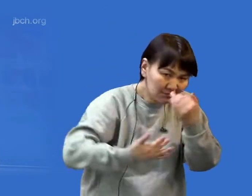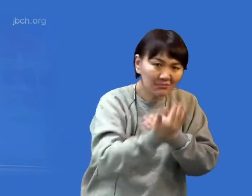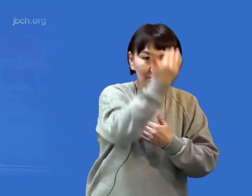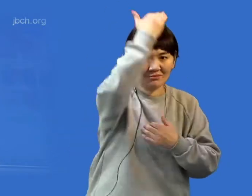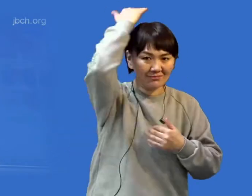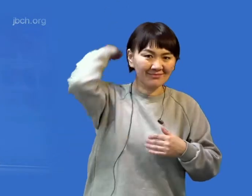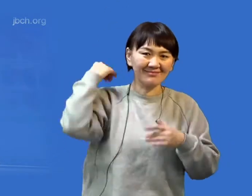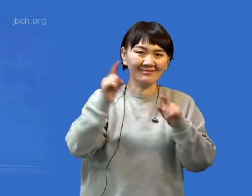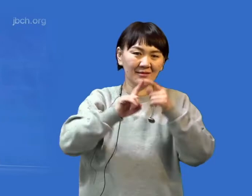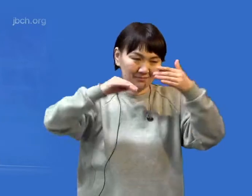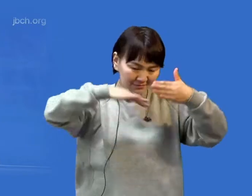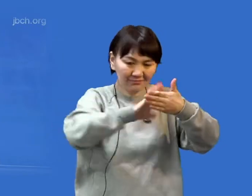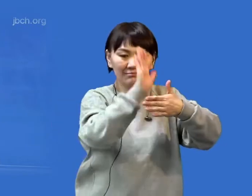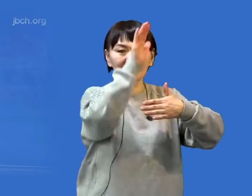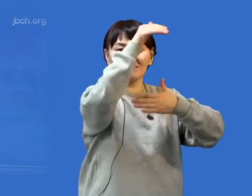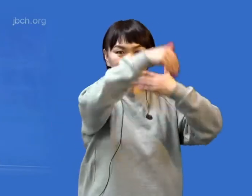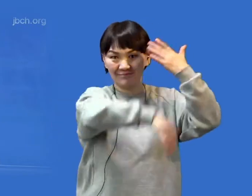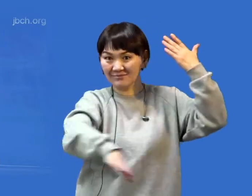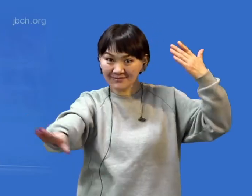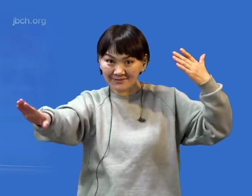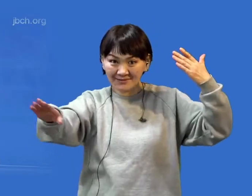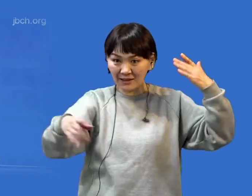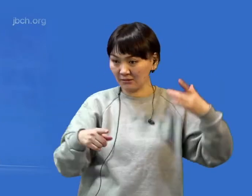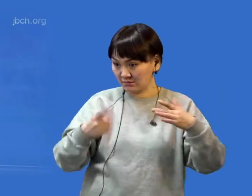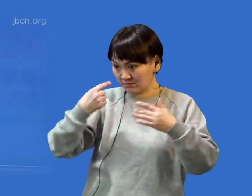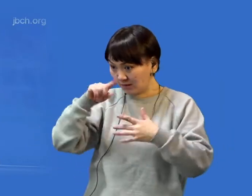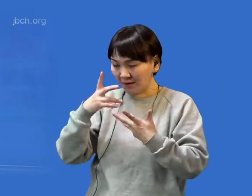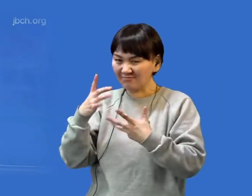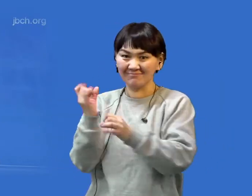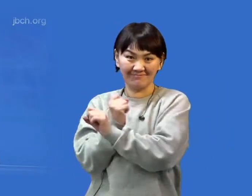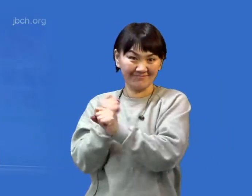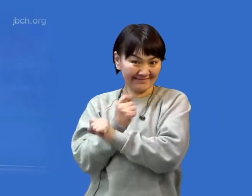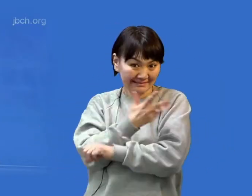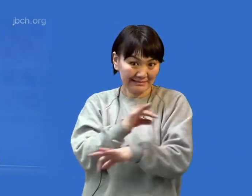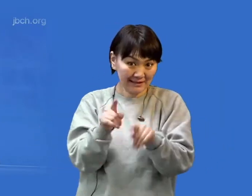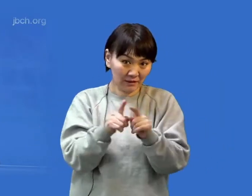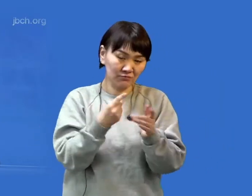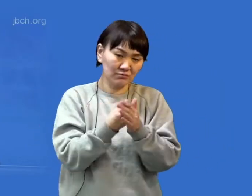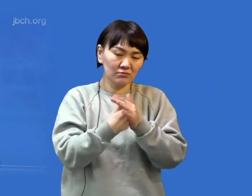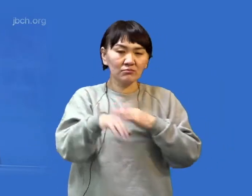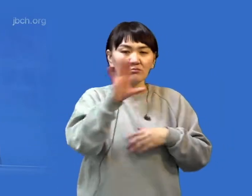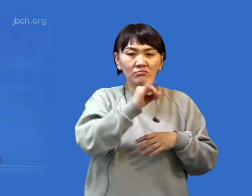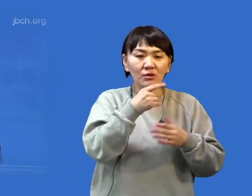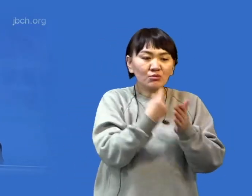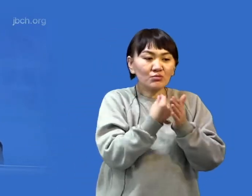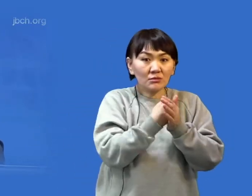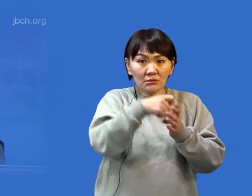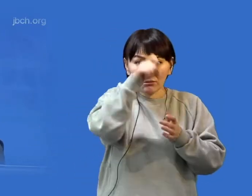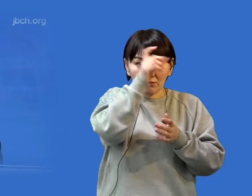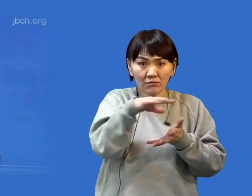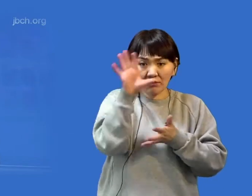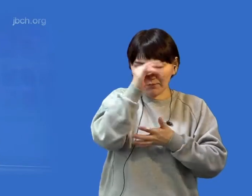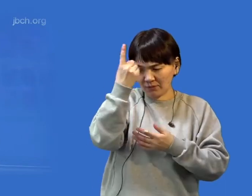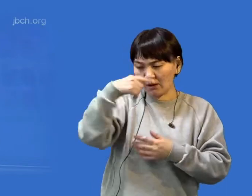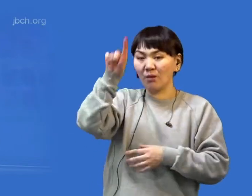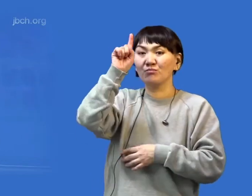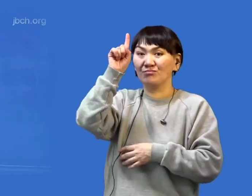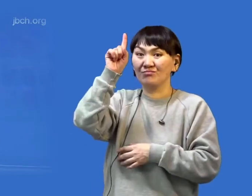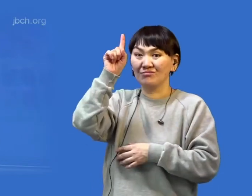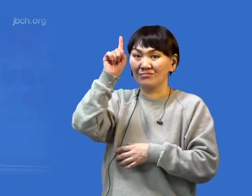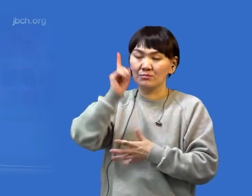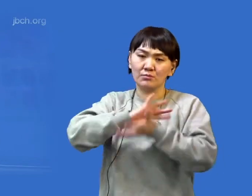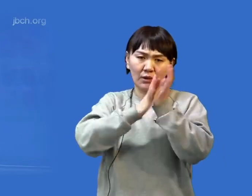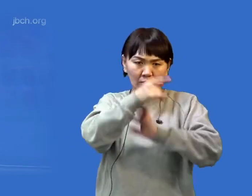тэр хүсэл тачаал амьдрч байгаа хүмүүс гэж байна. Эн чин одоо Египтчүүдийн ууган байхгүй. Бурхан тэдгээр хүмүүсийг